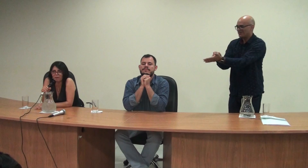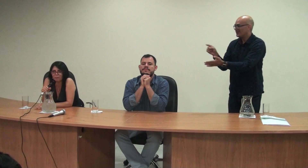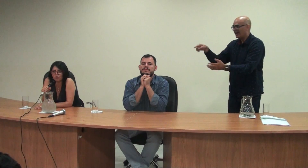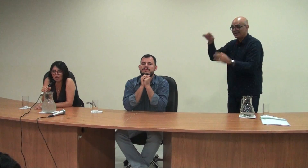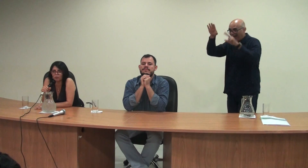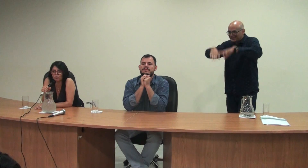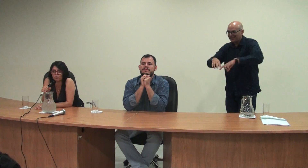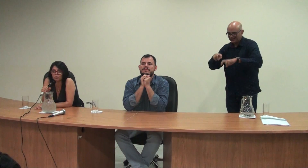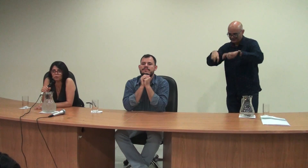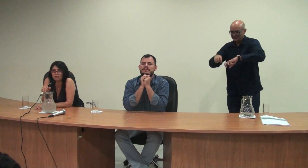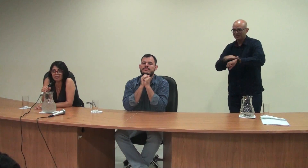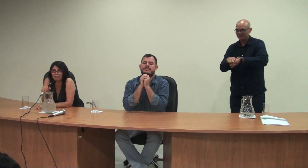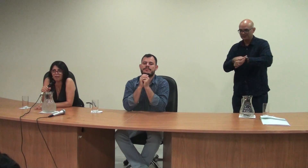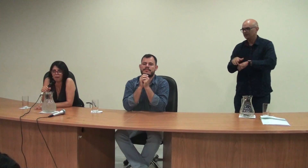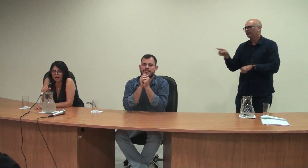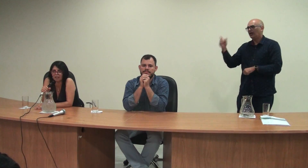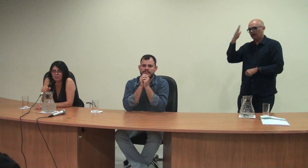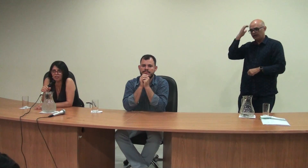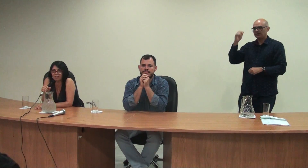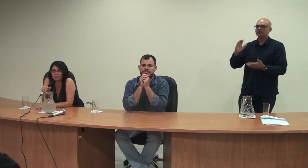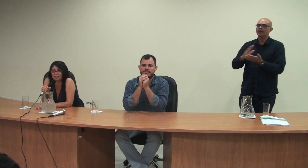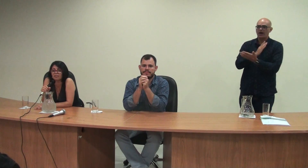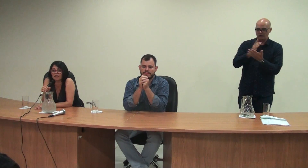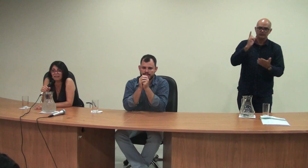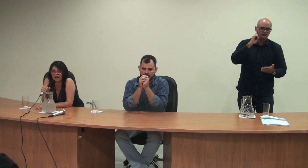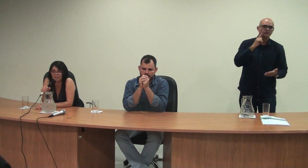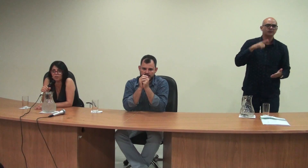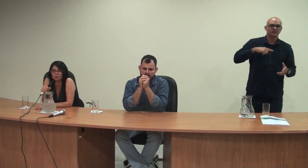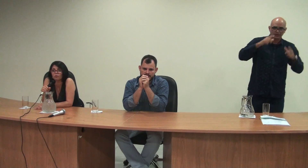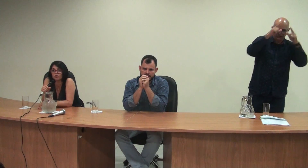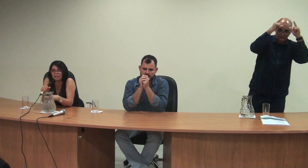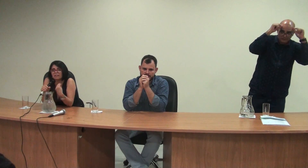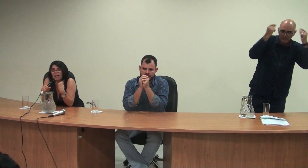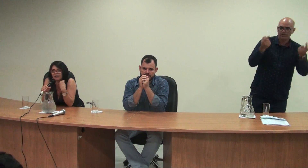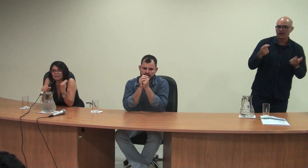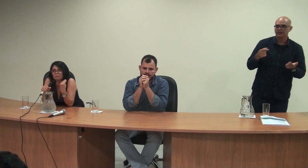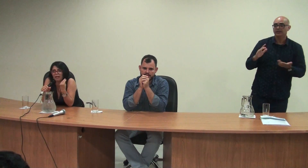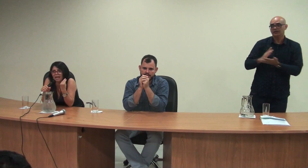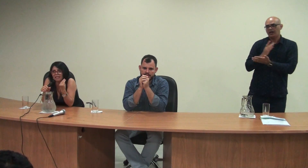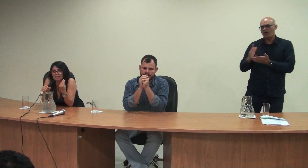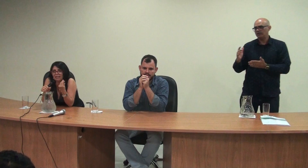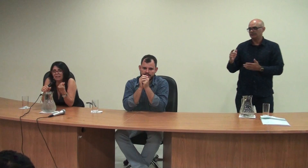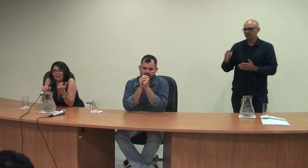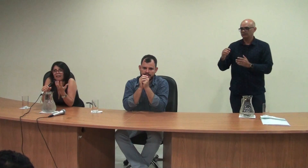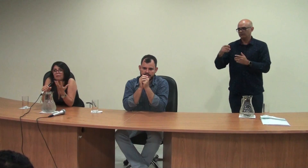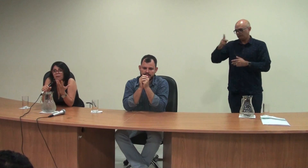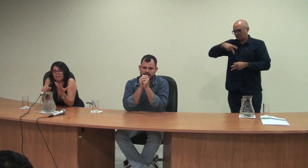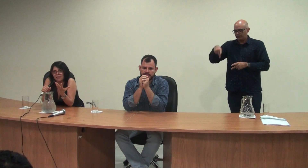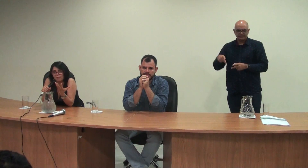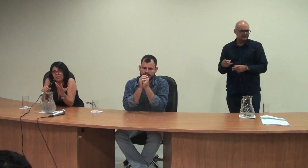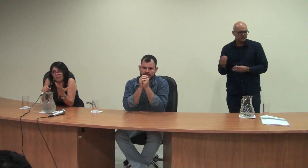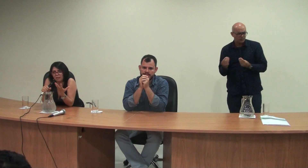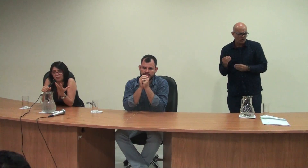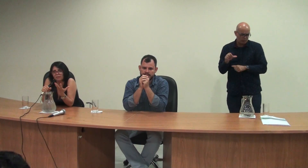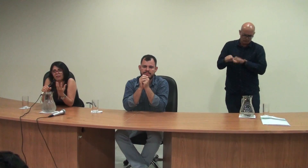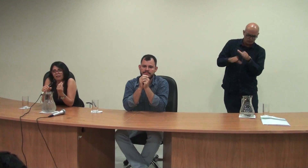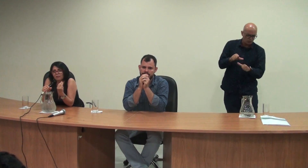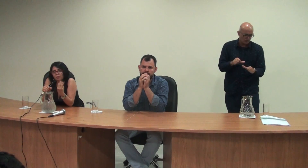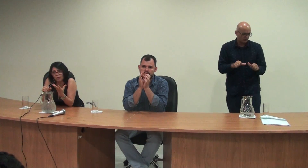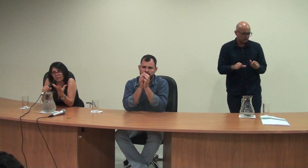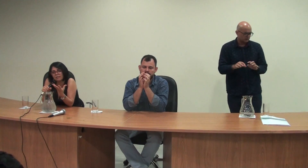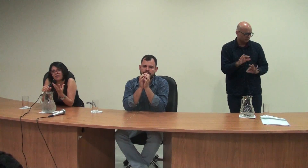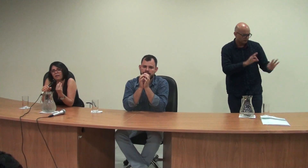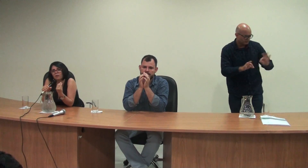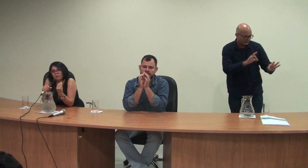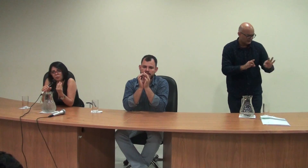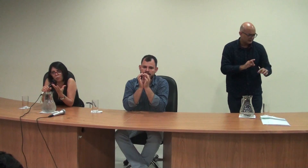nós sabemos de alunos surdos na enfermagem e de estratégias utilizadas para essa percepção